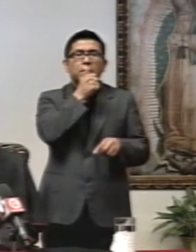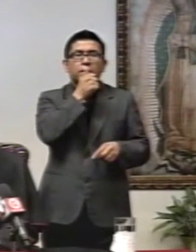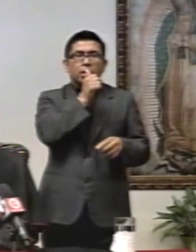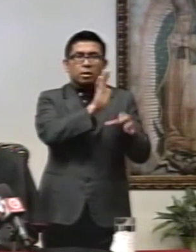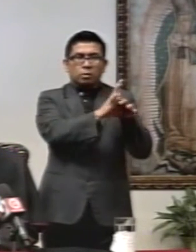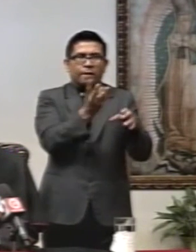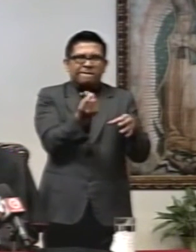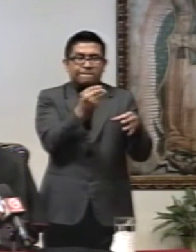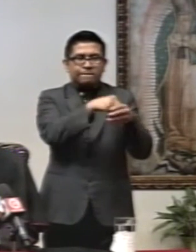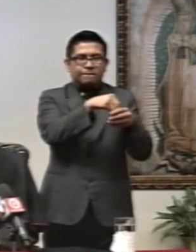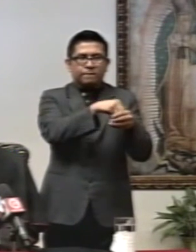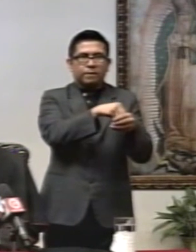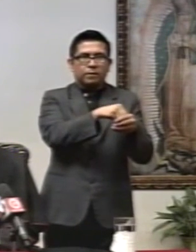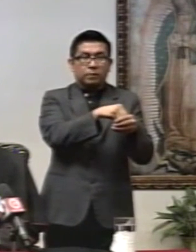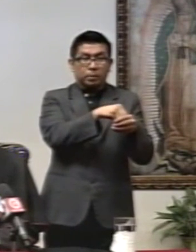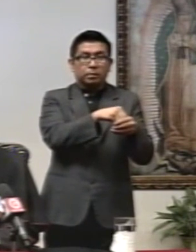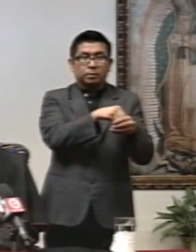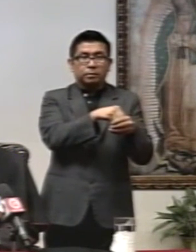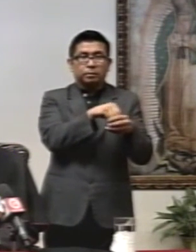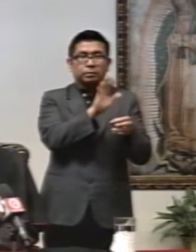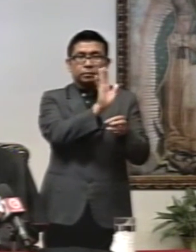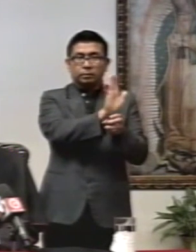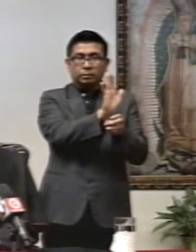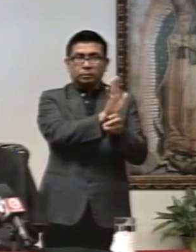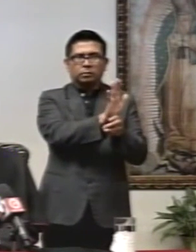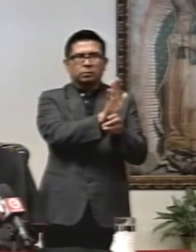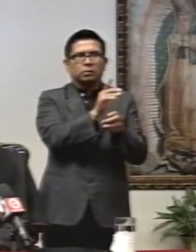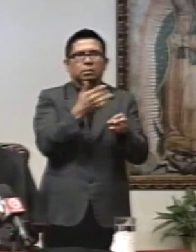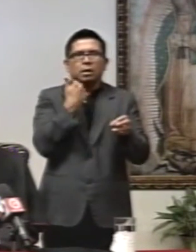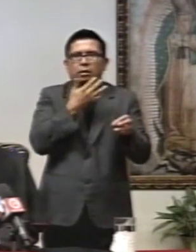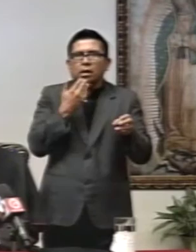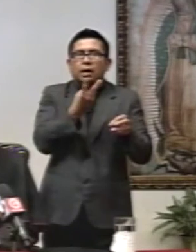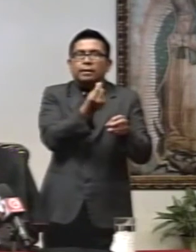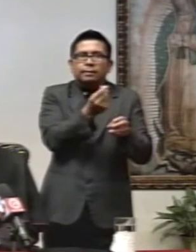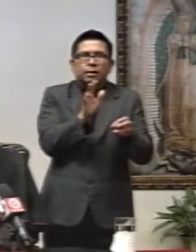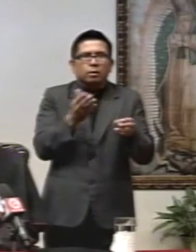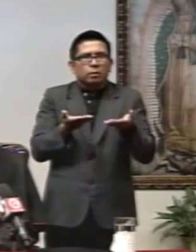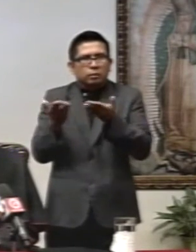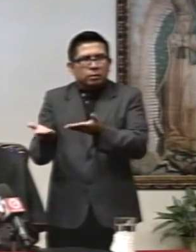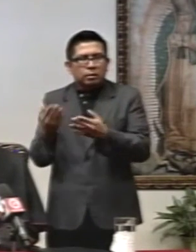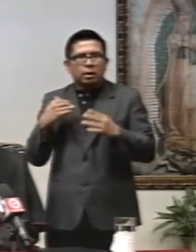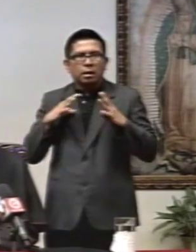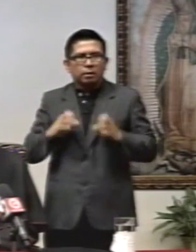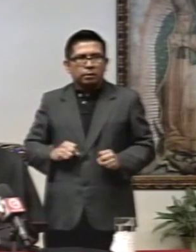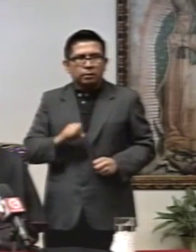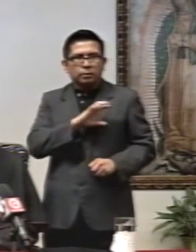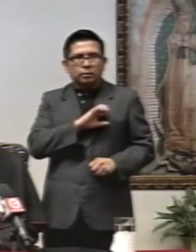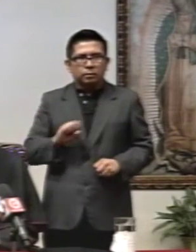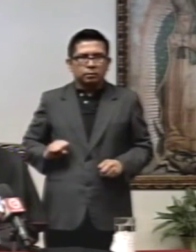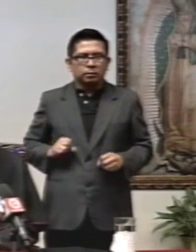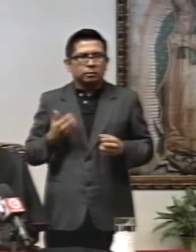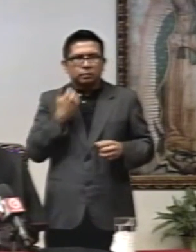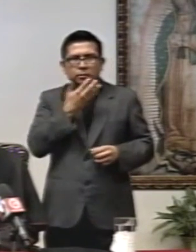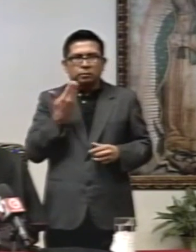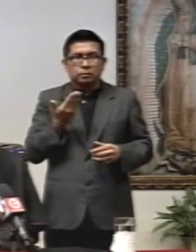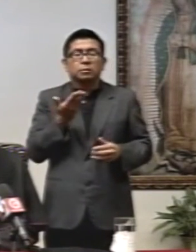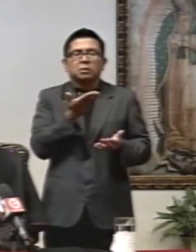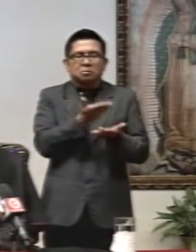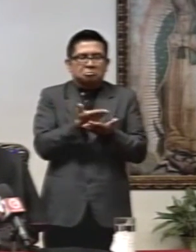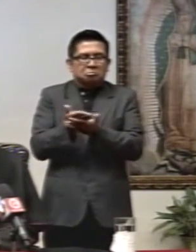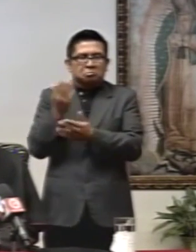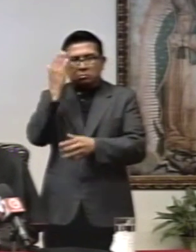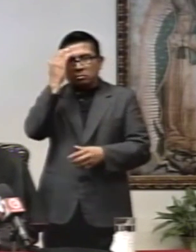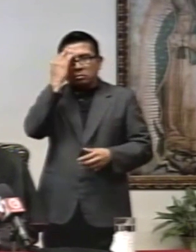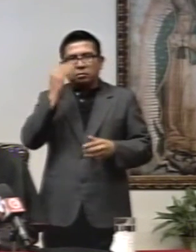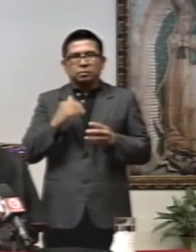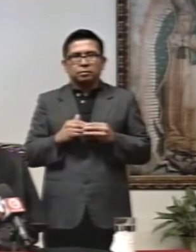privados, siendo de la nación. Y bueno, hay propuestas, yo sé incluso